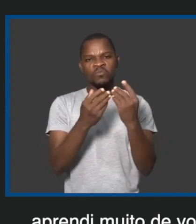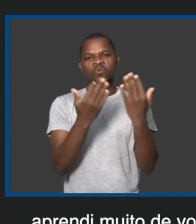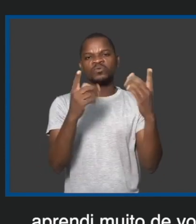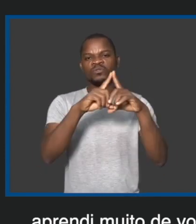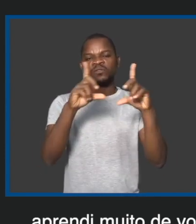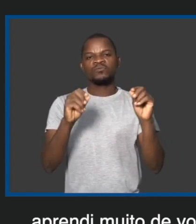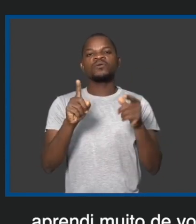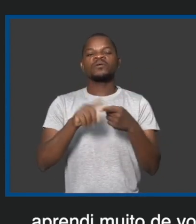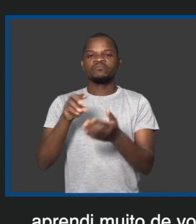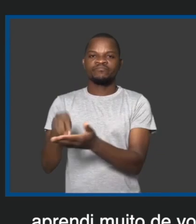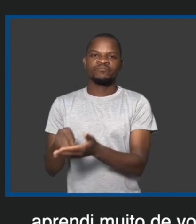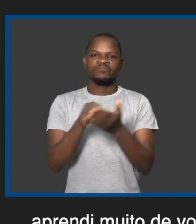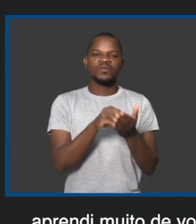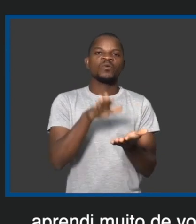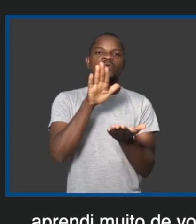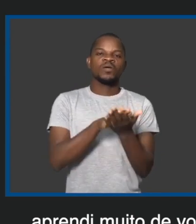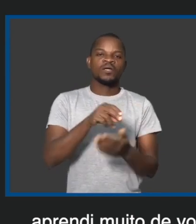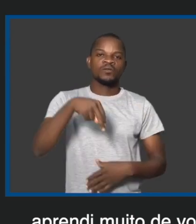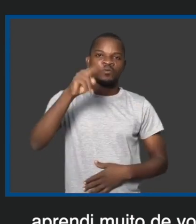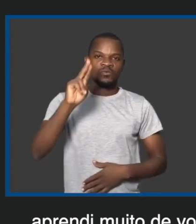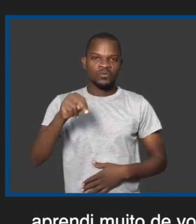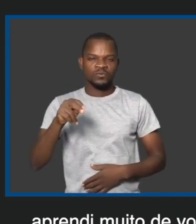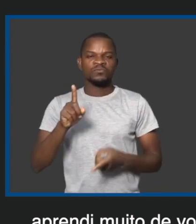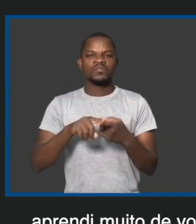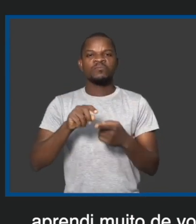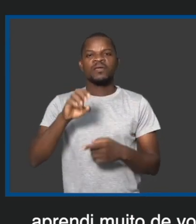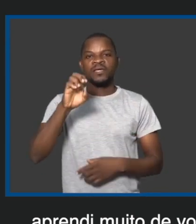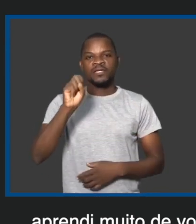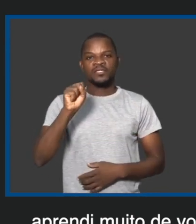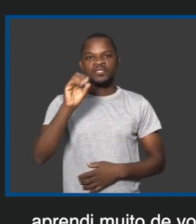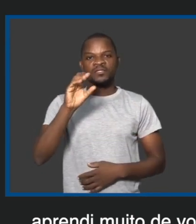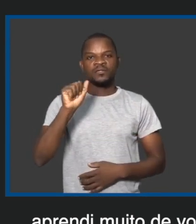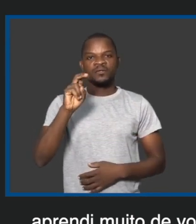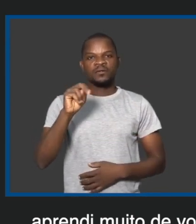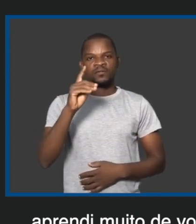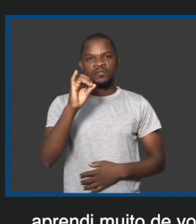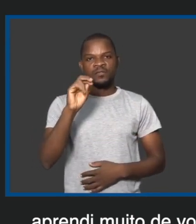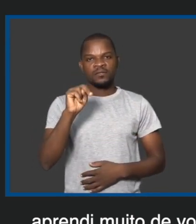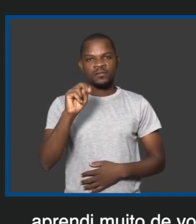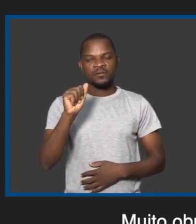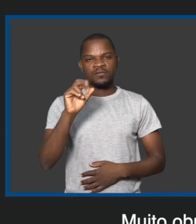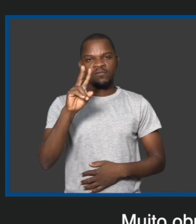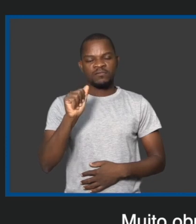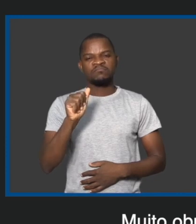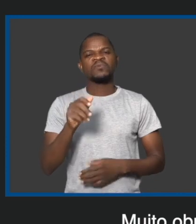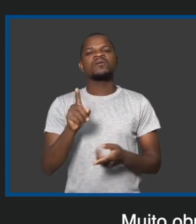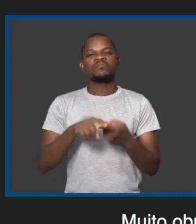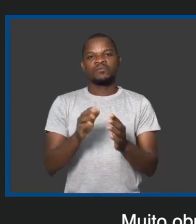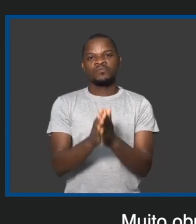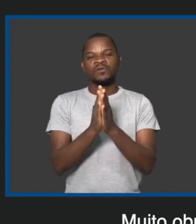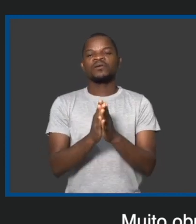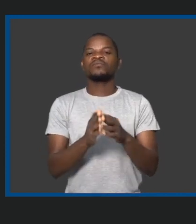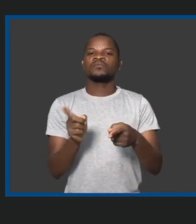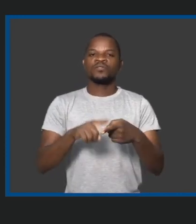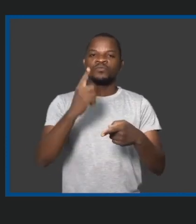muito de vocês e levarei isto para a Noruega, a Escandinávia, e acho que vai inspirar muita gente. Então, muito obrigado